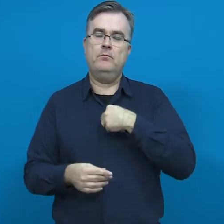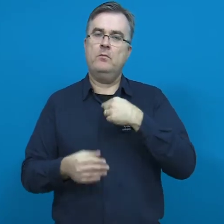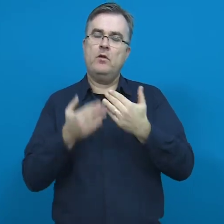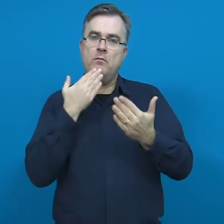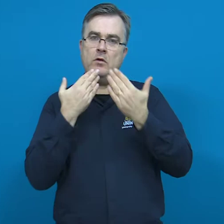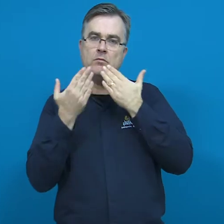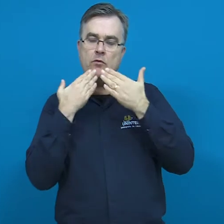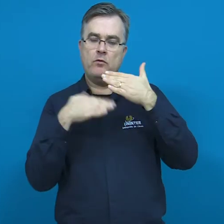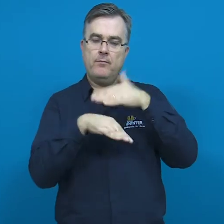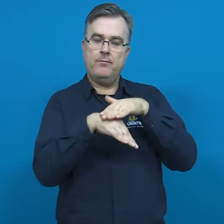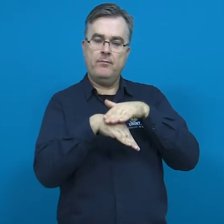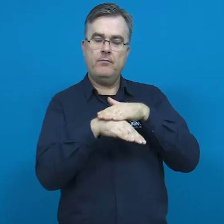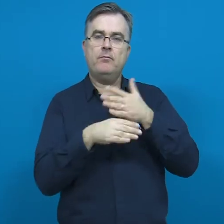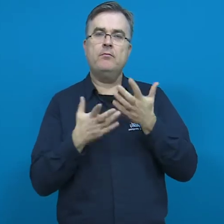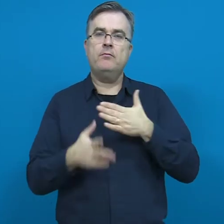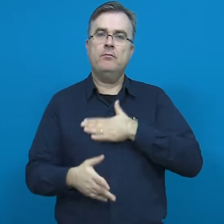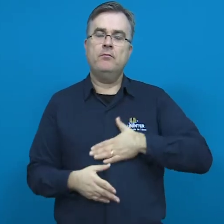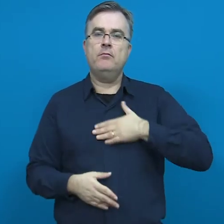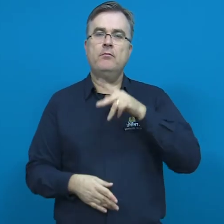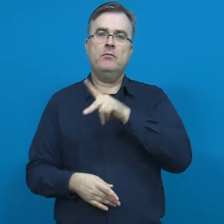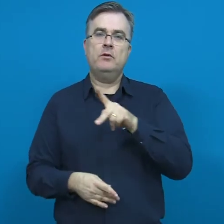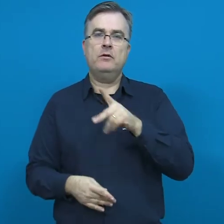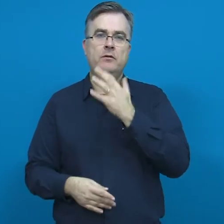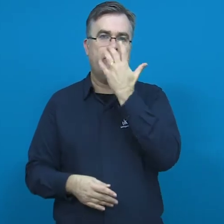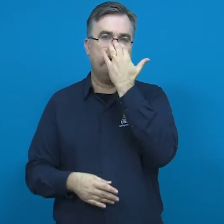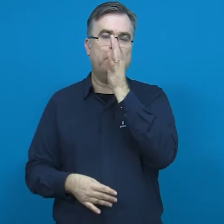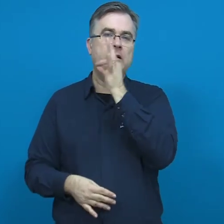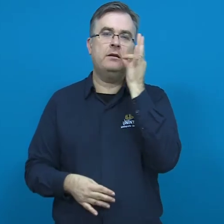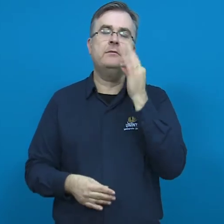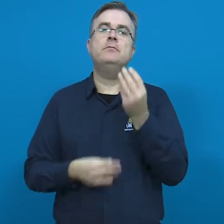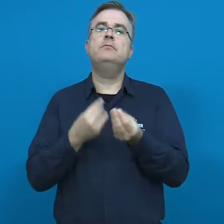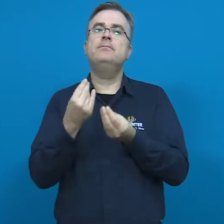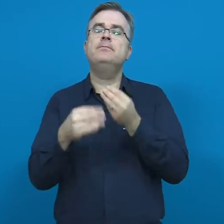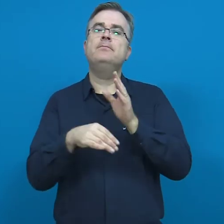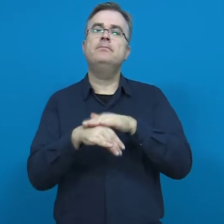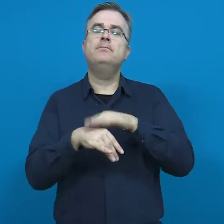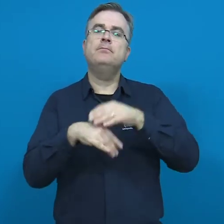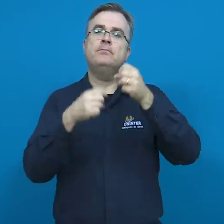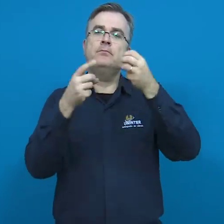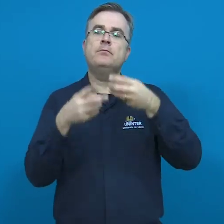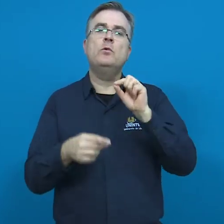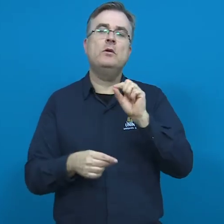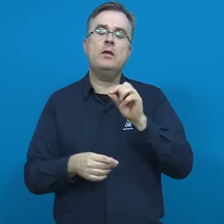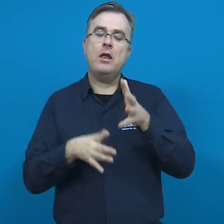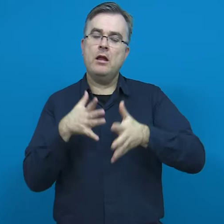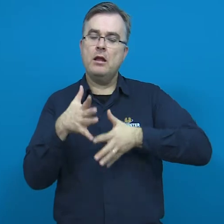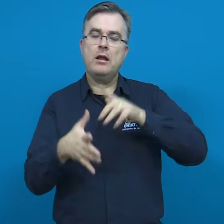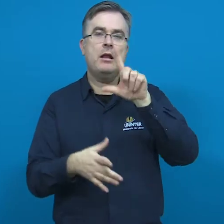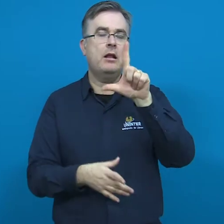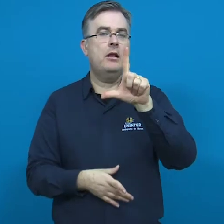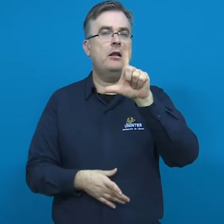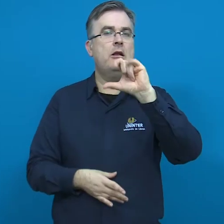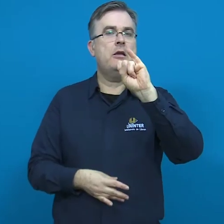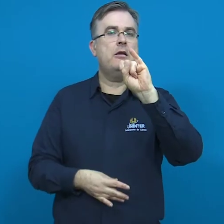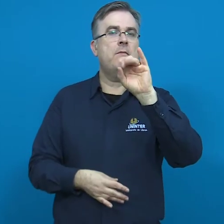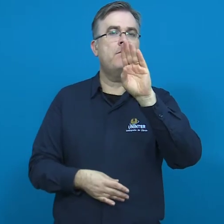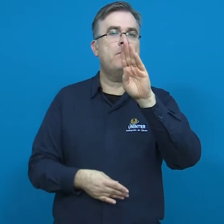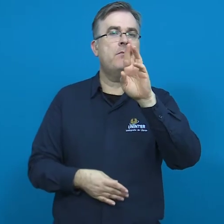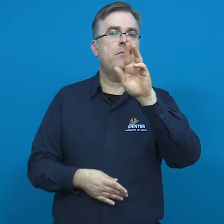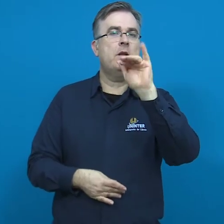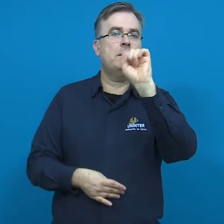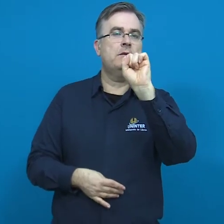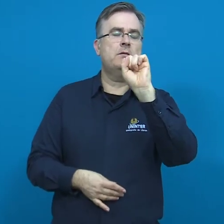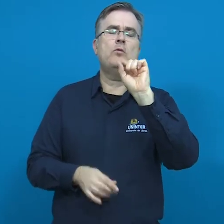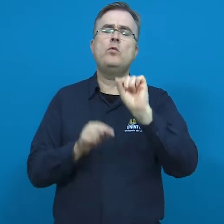Continuando, então, a nossa conversa, eu gostaria que a professora Vanessa dissesse para nós, né, o que é Libras, né, para os nossos